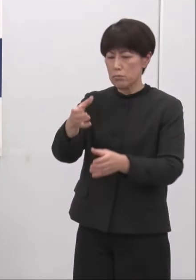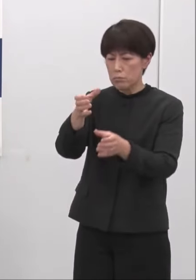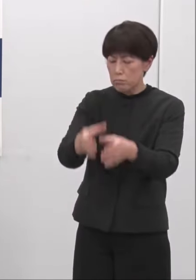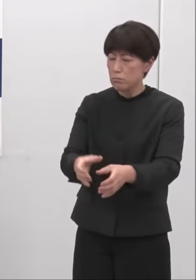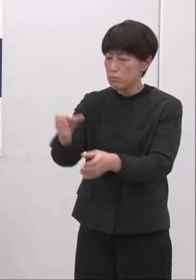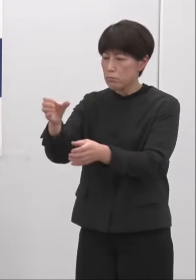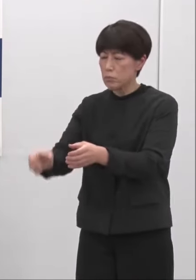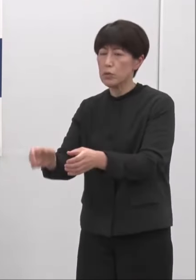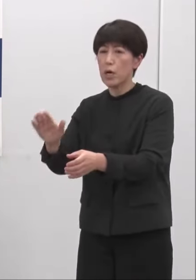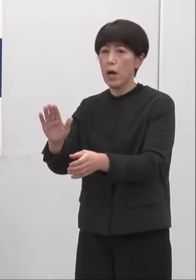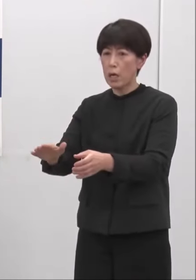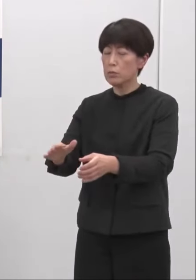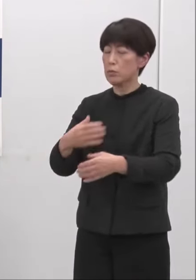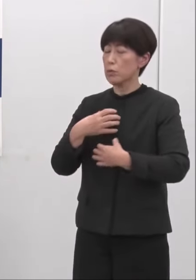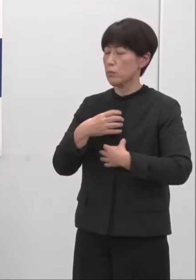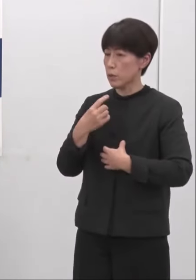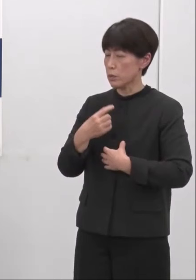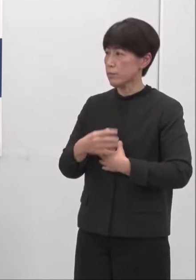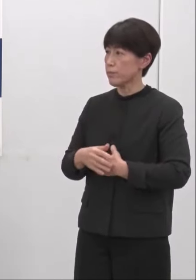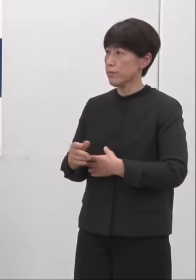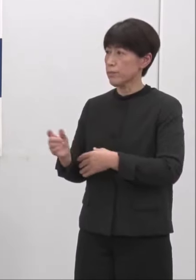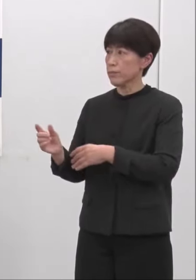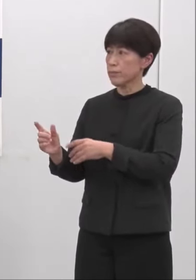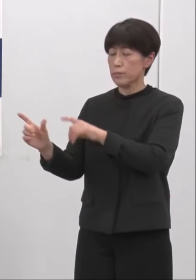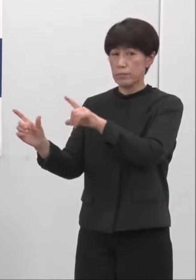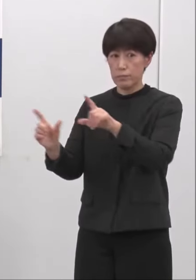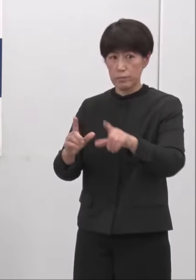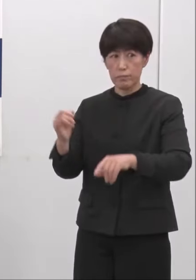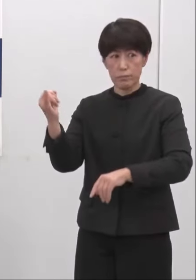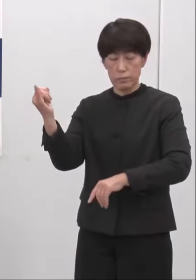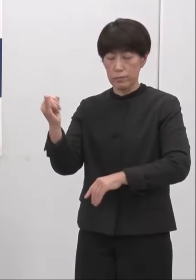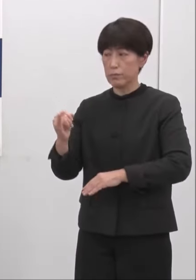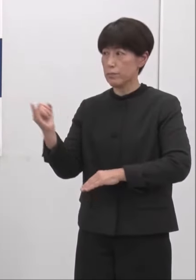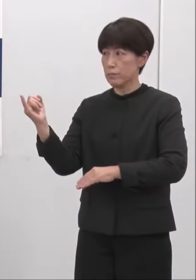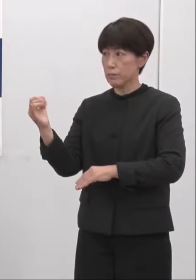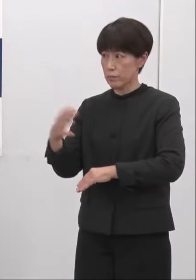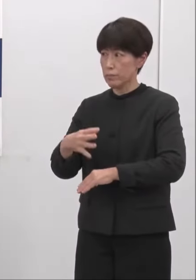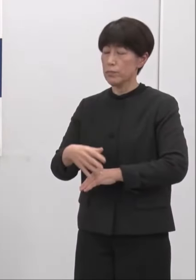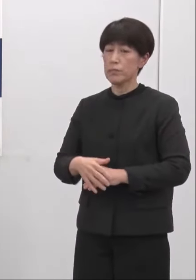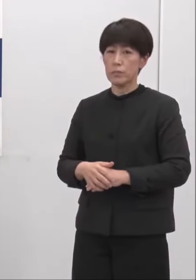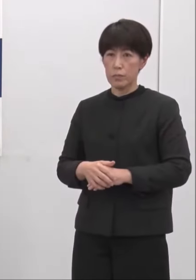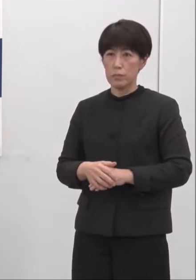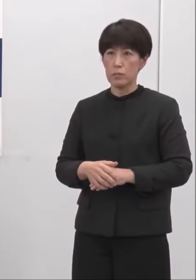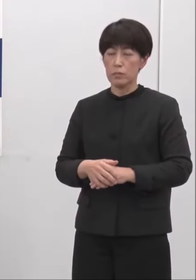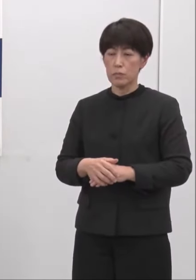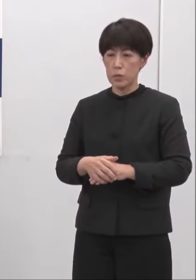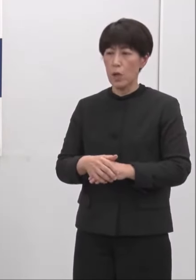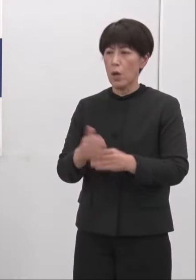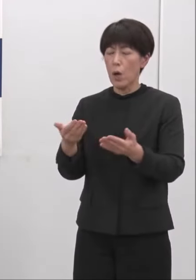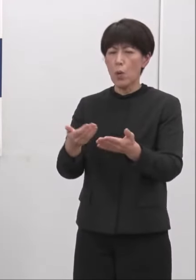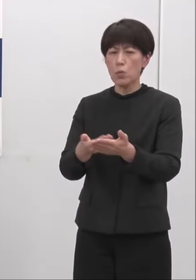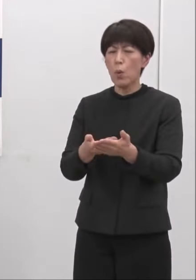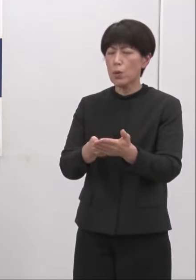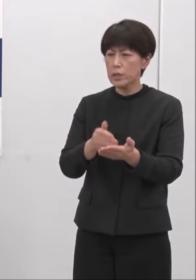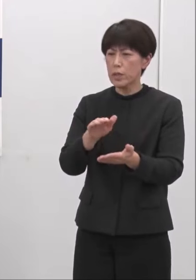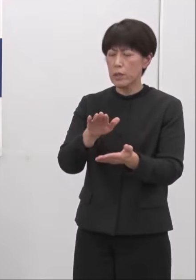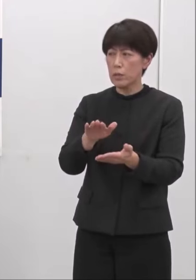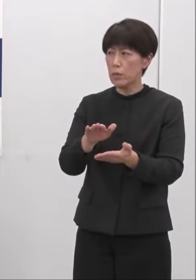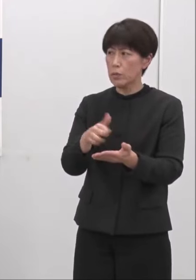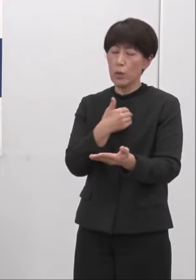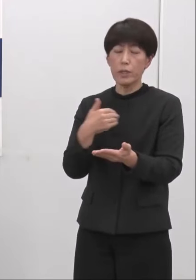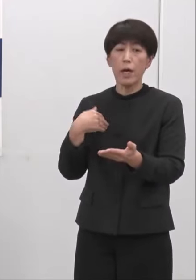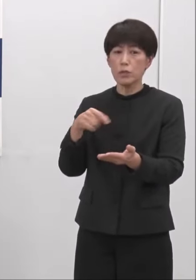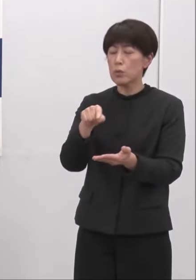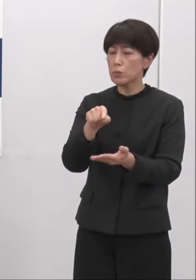ってたら指摘してほしいんですけど、 管全部ではなく一定の部分は残せるようにという具体で一応設計